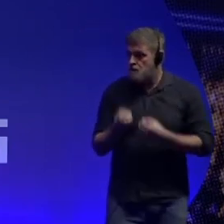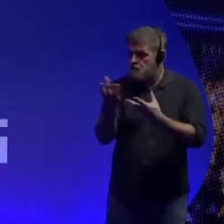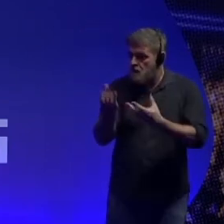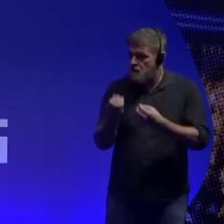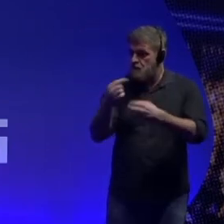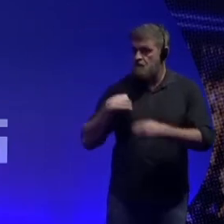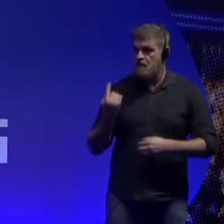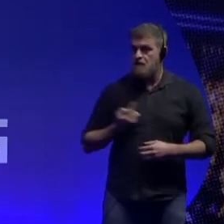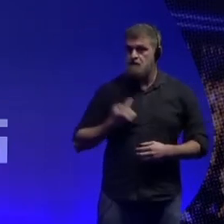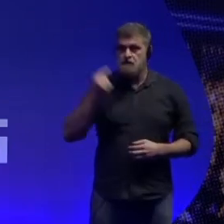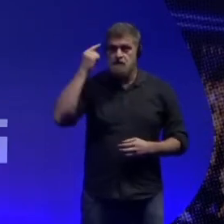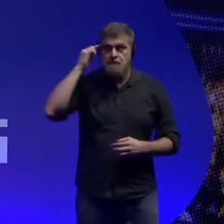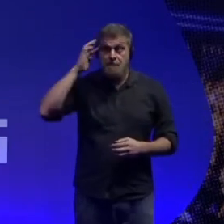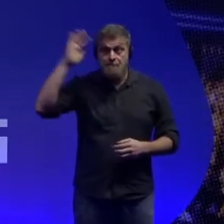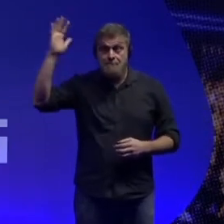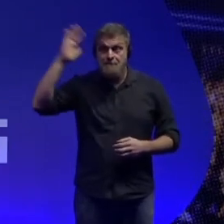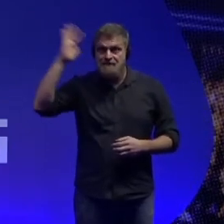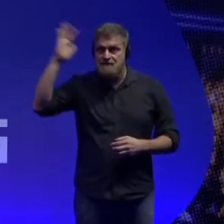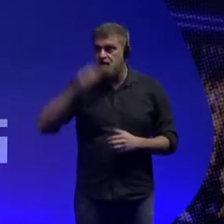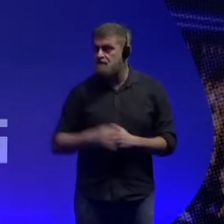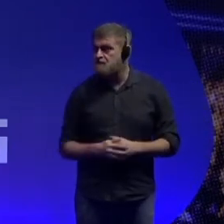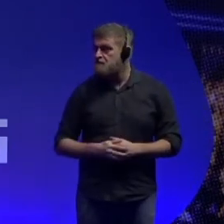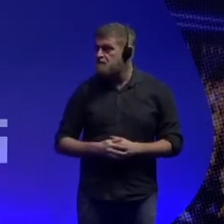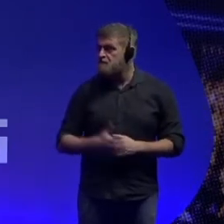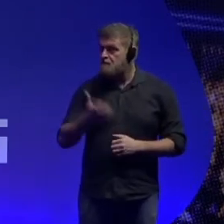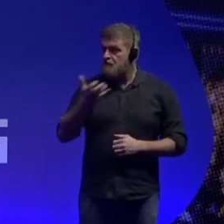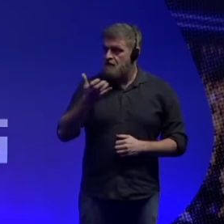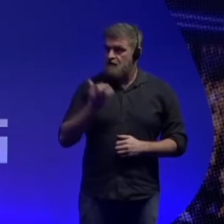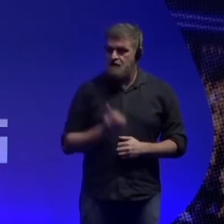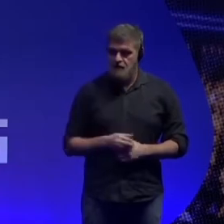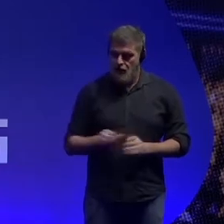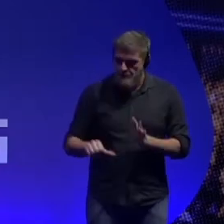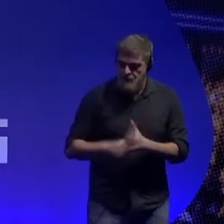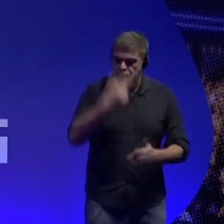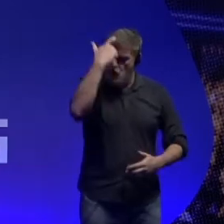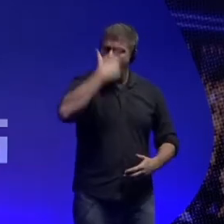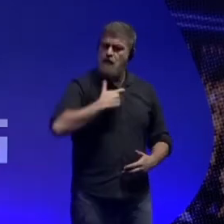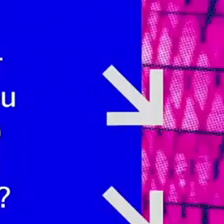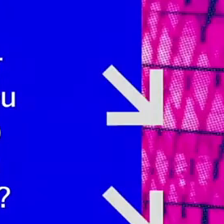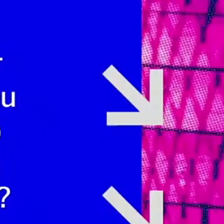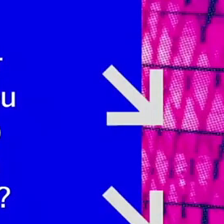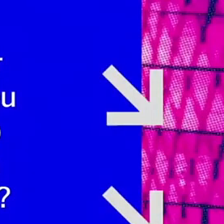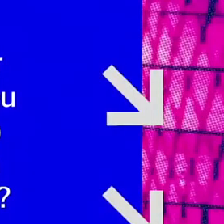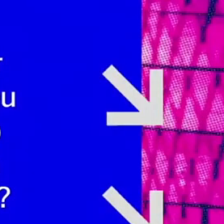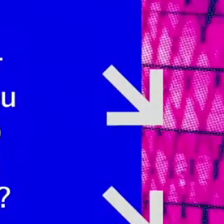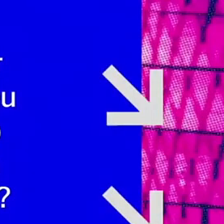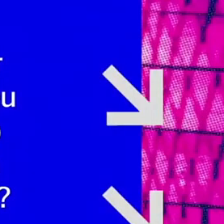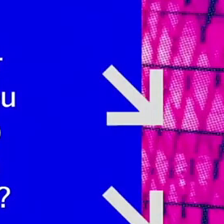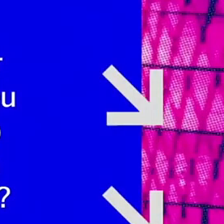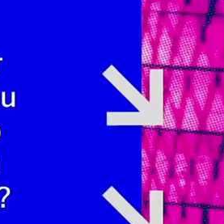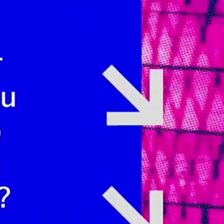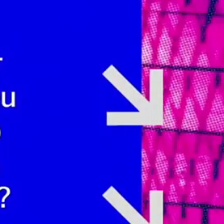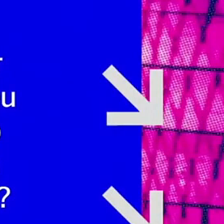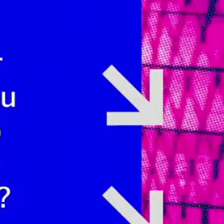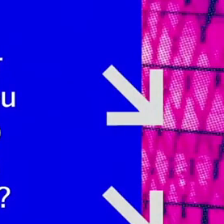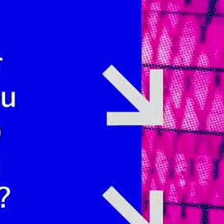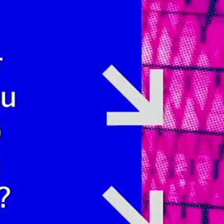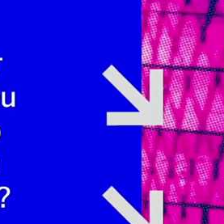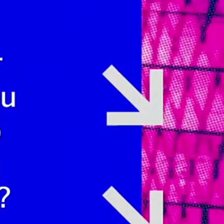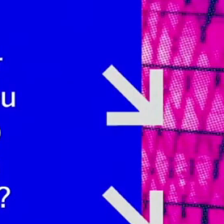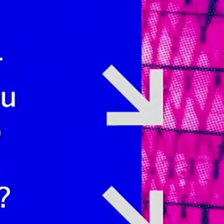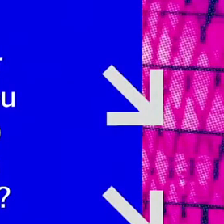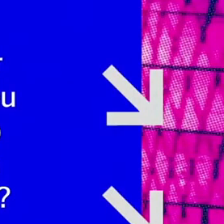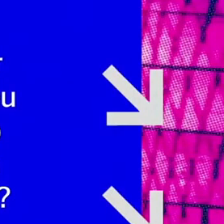fazer os nossos pensamentos andarem. Eu deveria me colocar em primeiro lugar? Ah não, tem que vestir a camisa da empresa. Empresa em primeiro